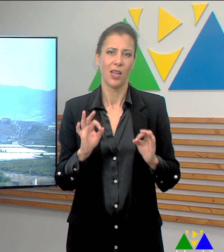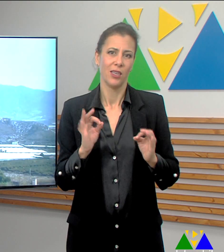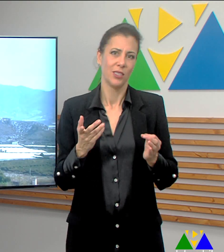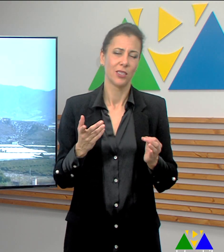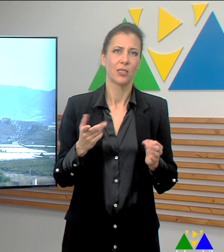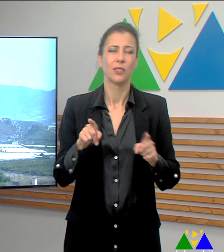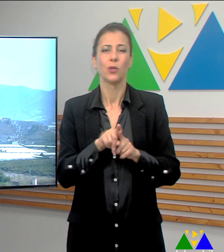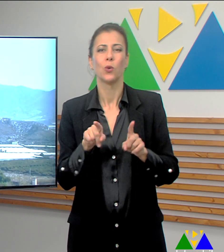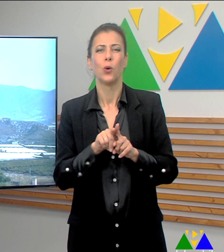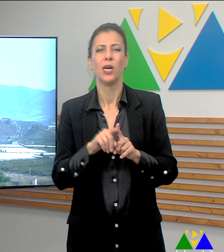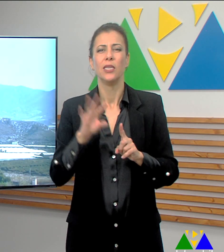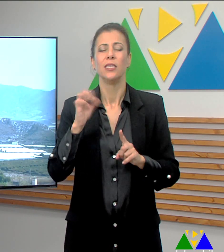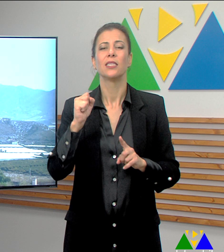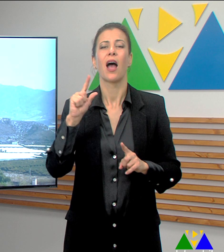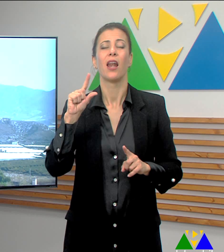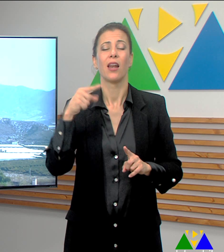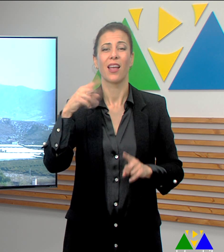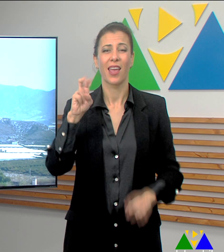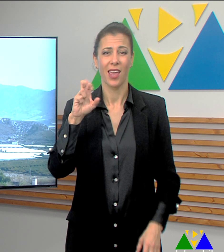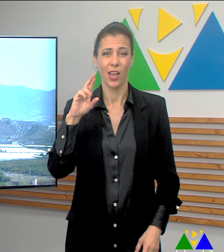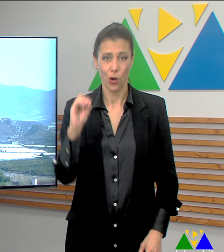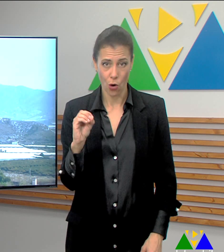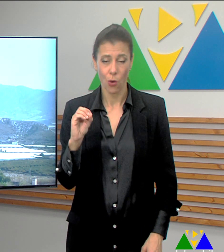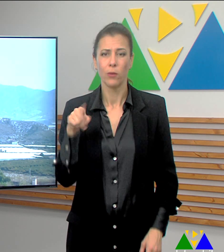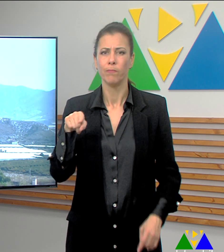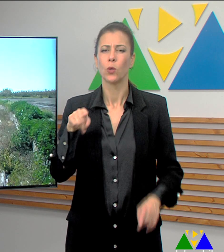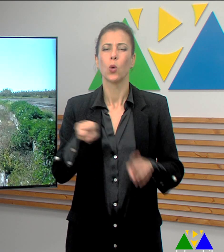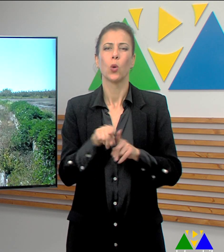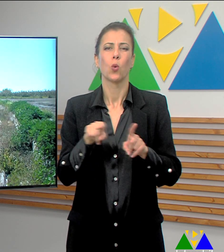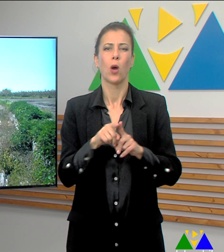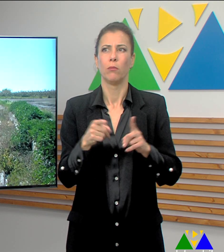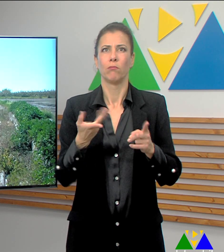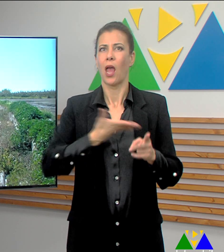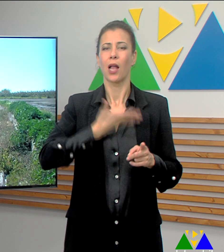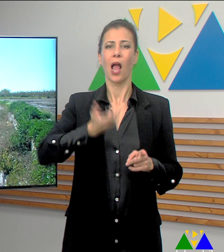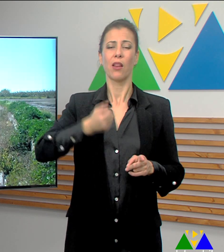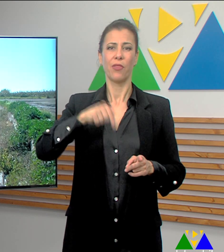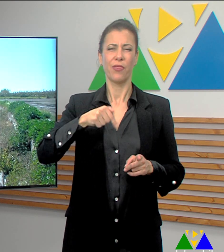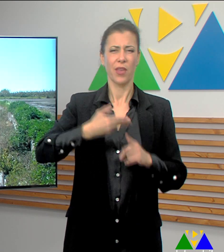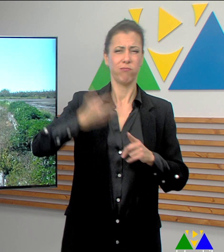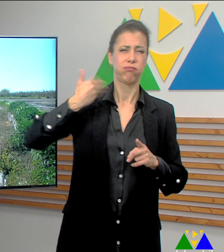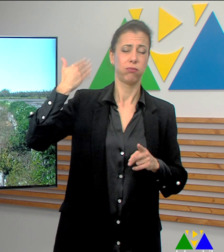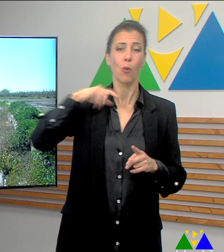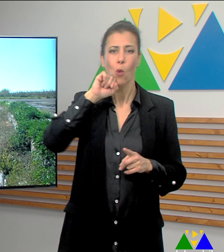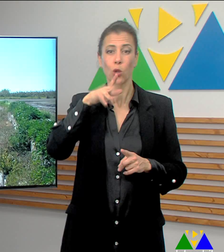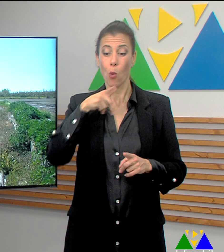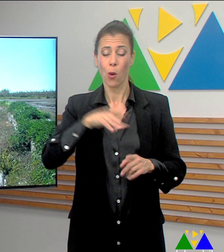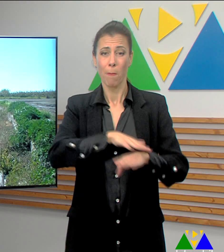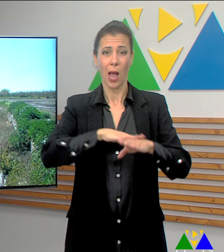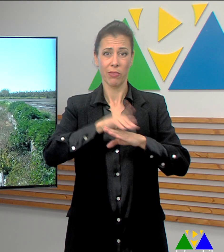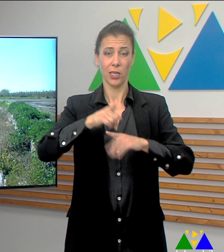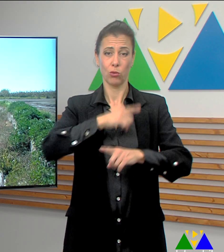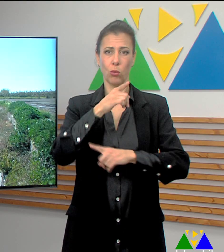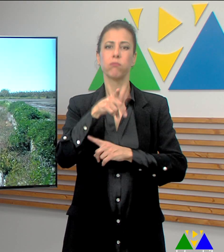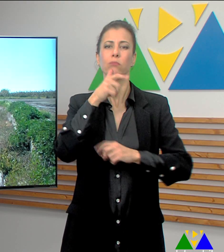Salguero Manosalva era el regidor o el alcalde mayor de Motril, que bajo su mandato el que